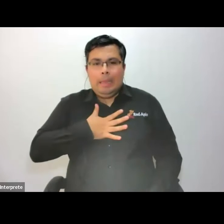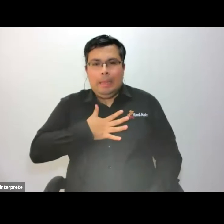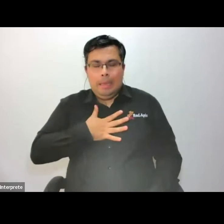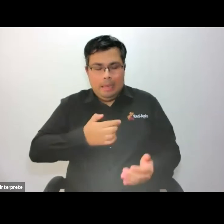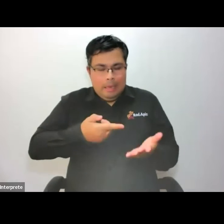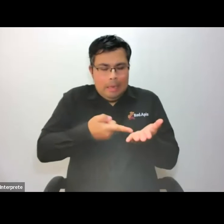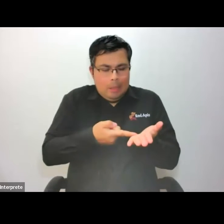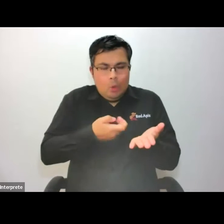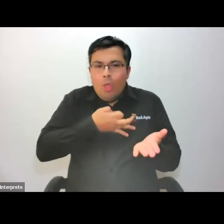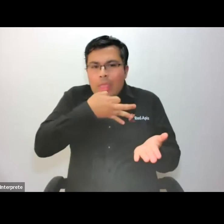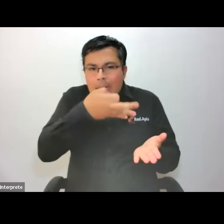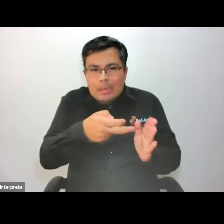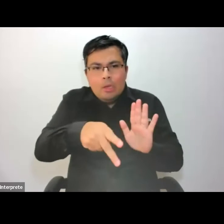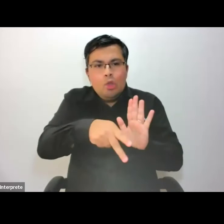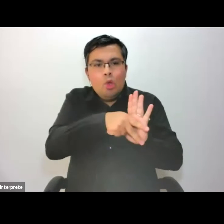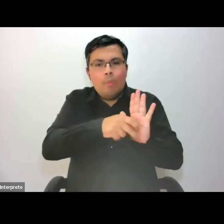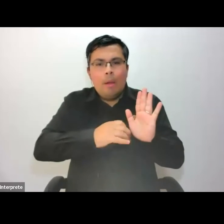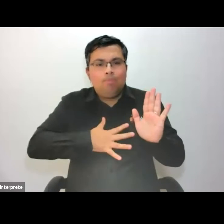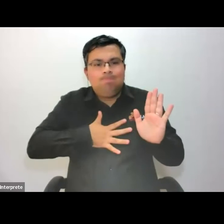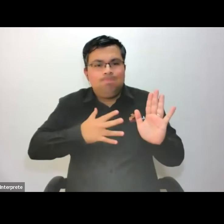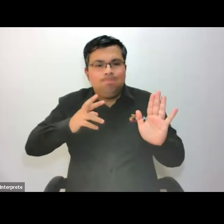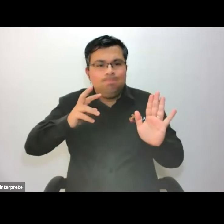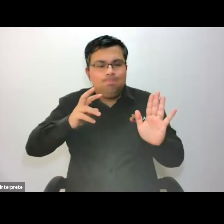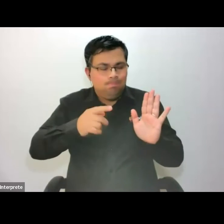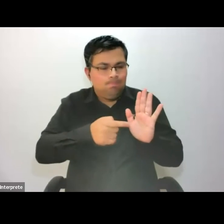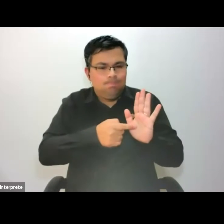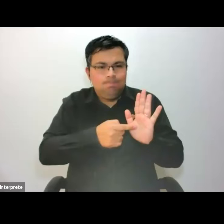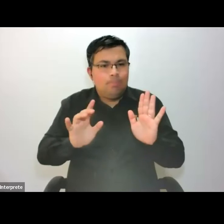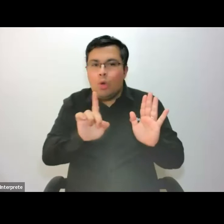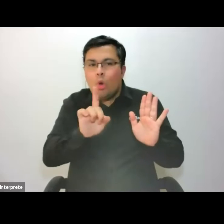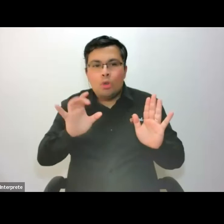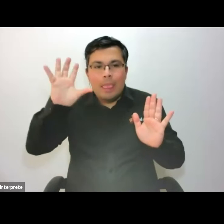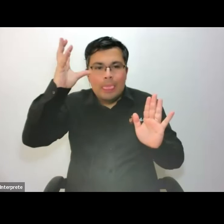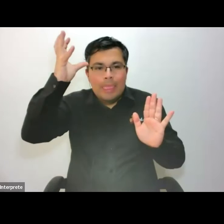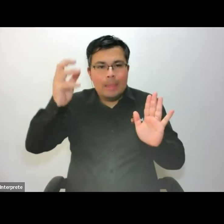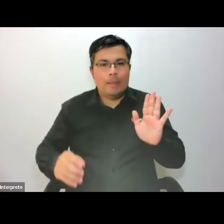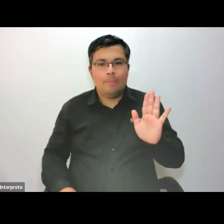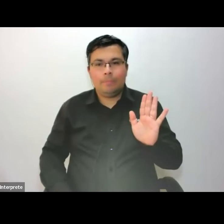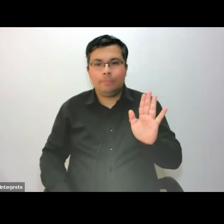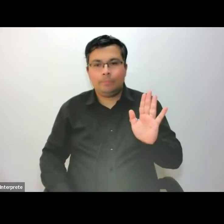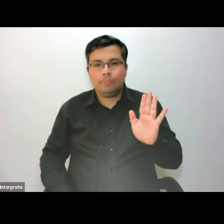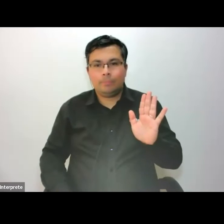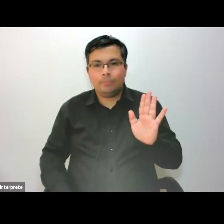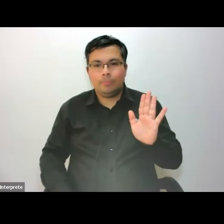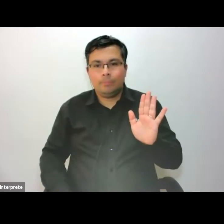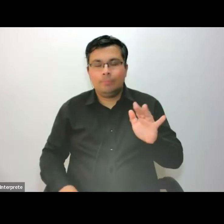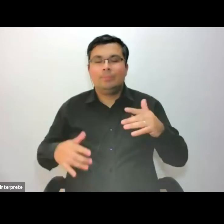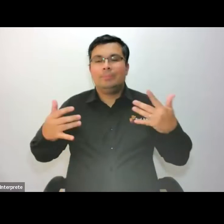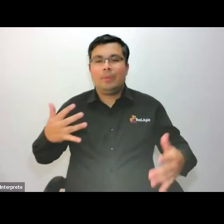Entonces, dicho lo anterior, es fundamental que en una comunidad